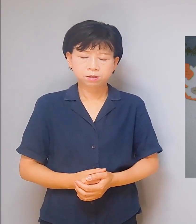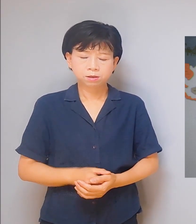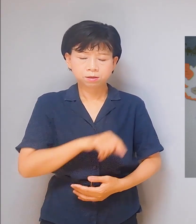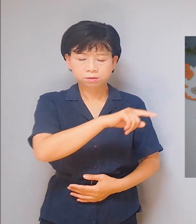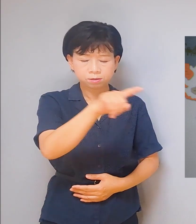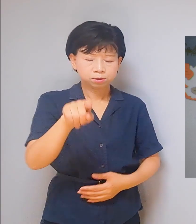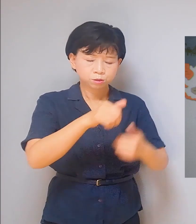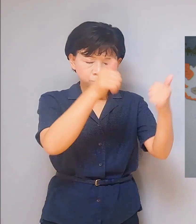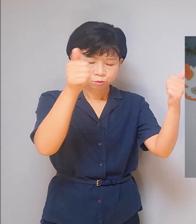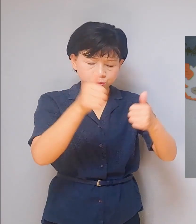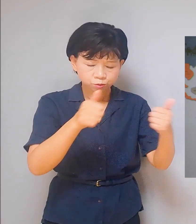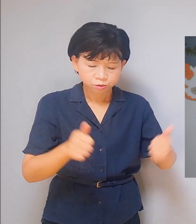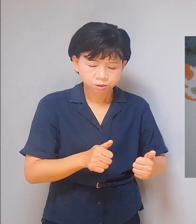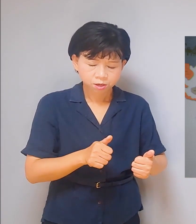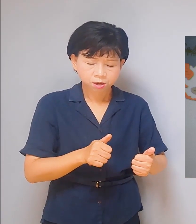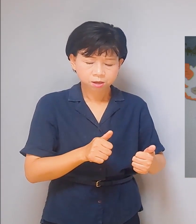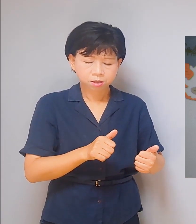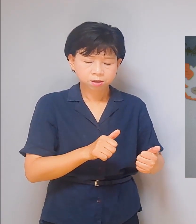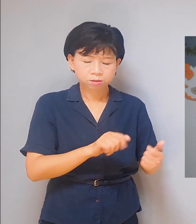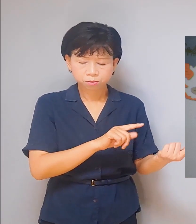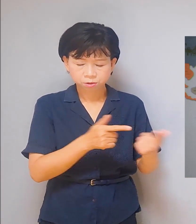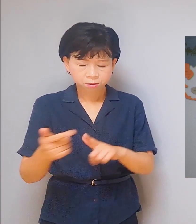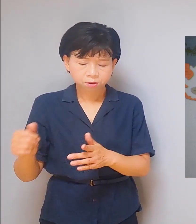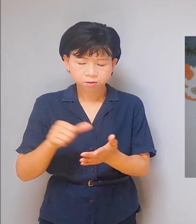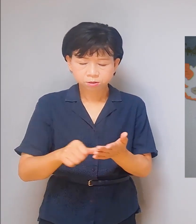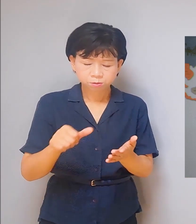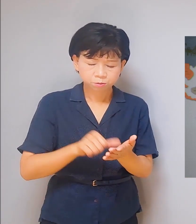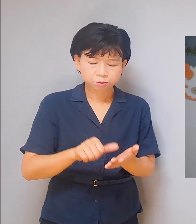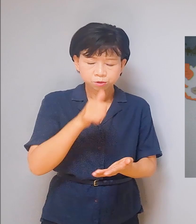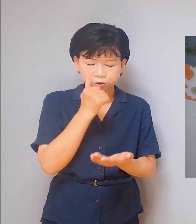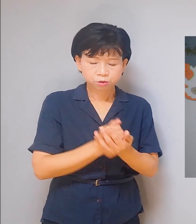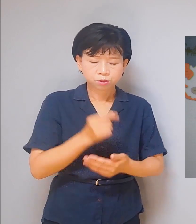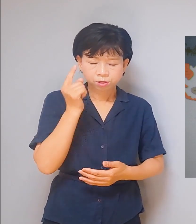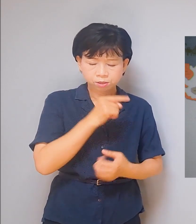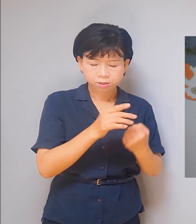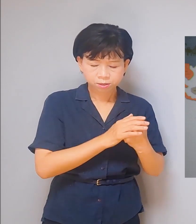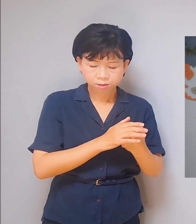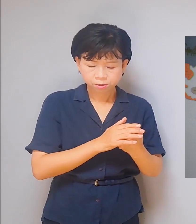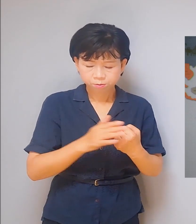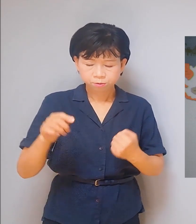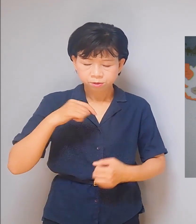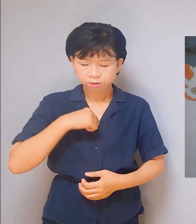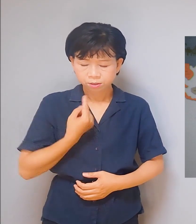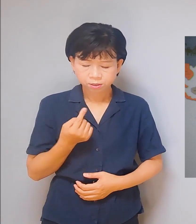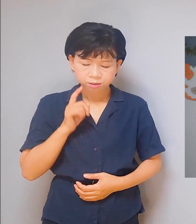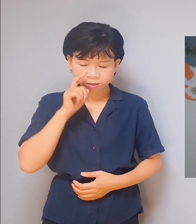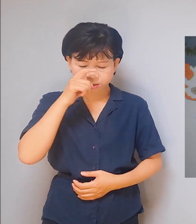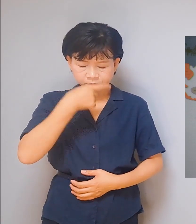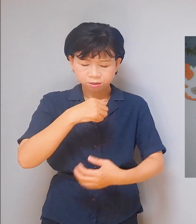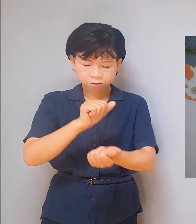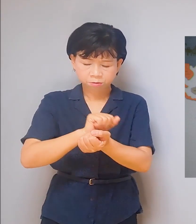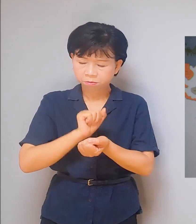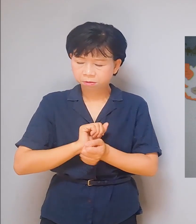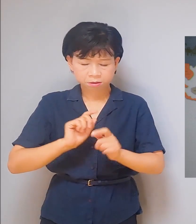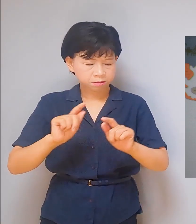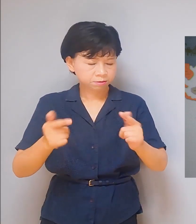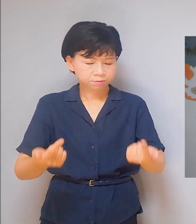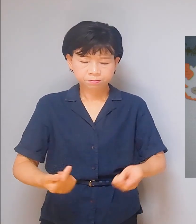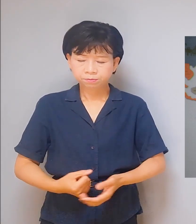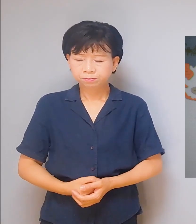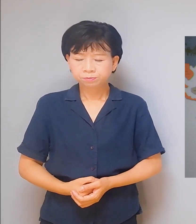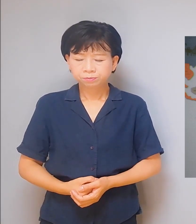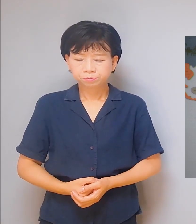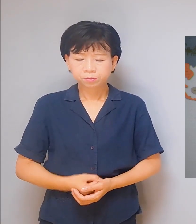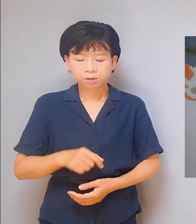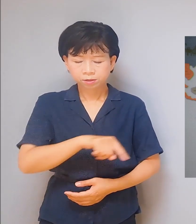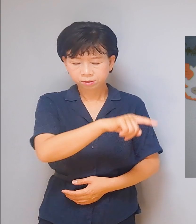그들이 그 우상들과 가증한 물건과 그 모든 죄악으로 더 이상 자신들을 더럽히지 아니하리라.